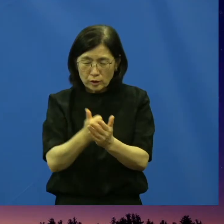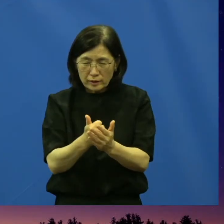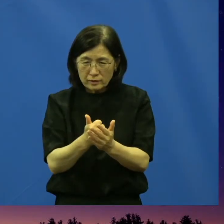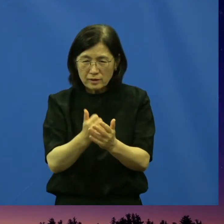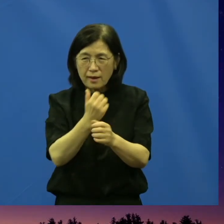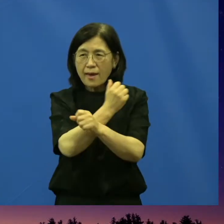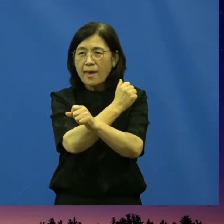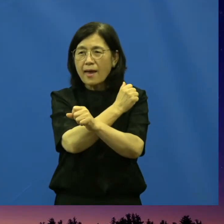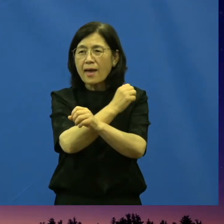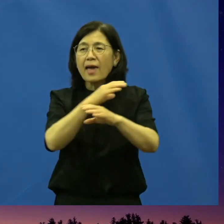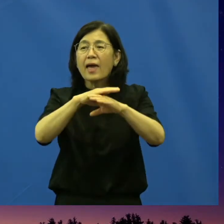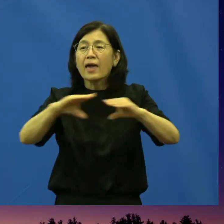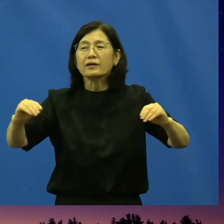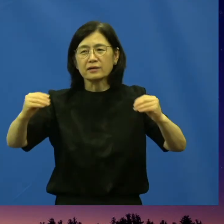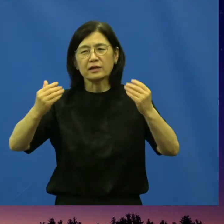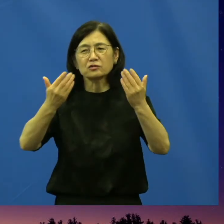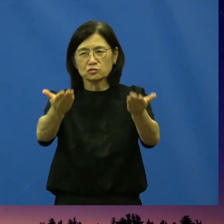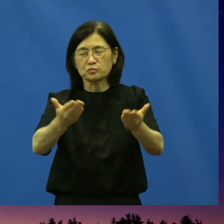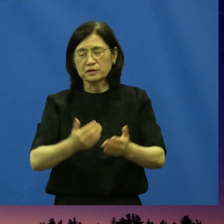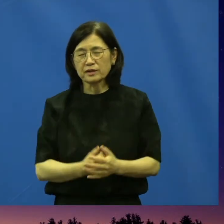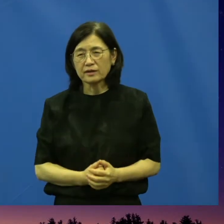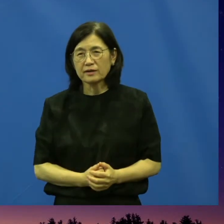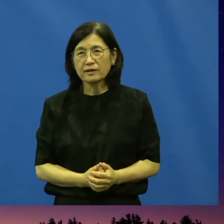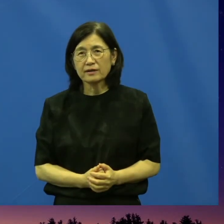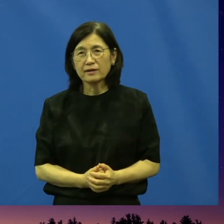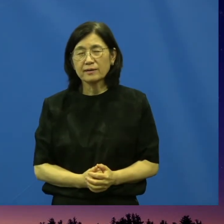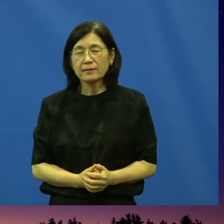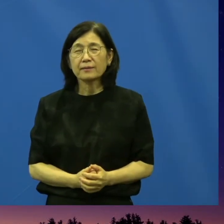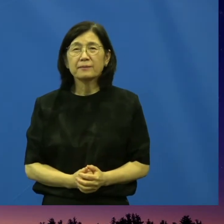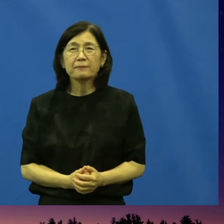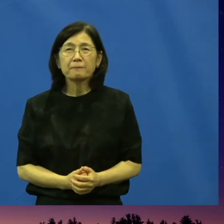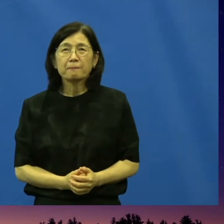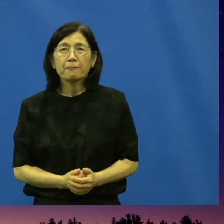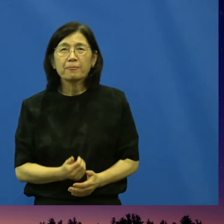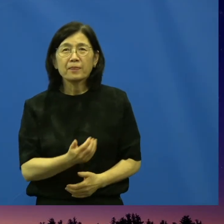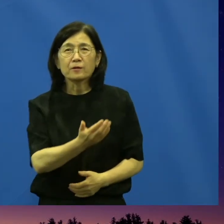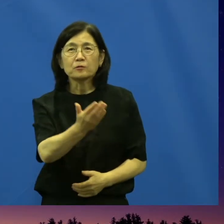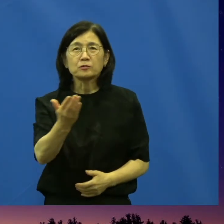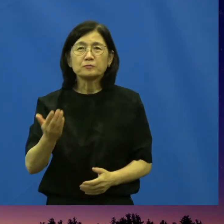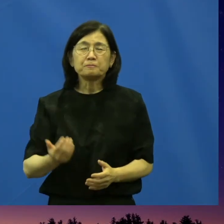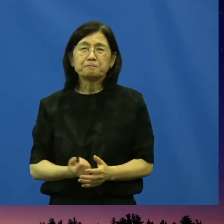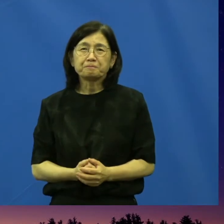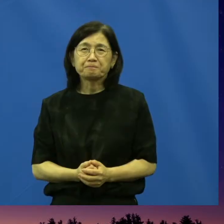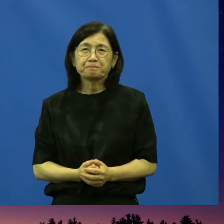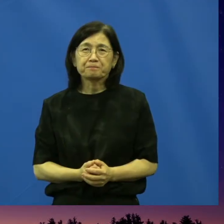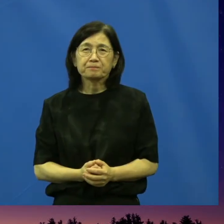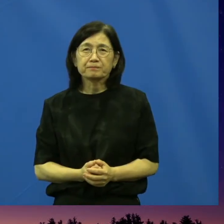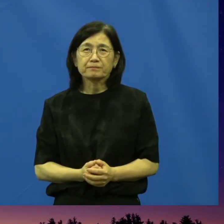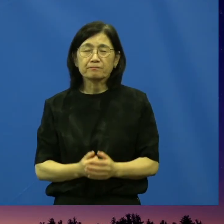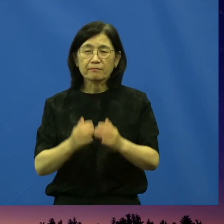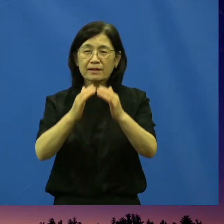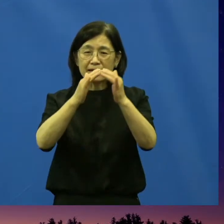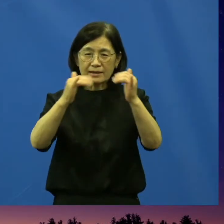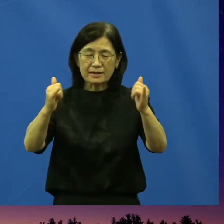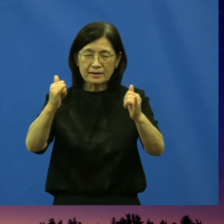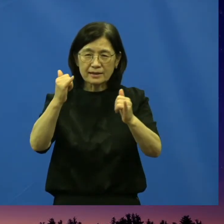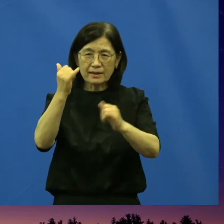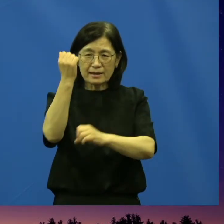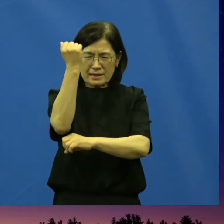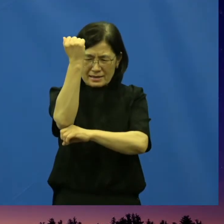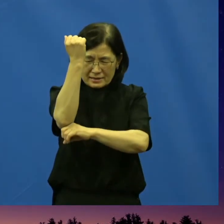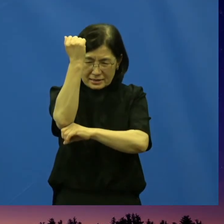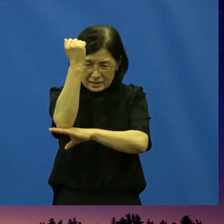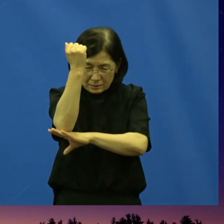수치와 죄책감과 정죄감이 사라지는, 여러분, 인간에게 있는 이 근원적인 우리의 인생의 이